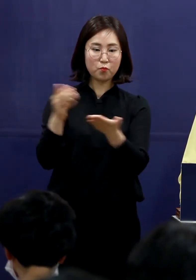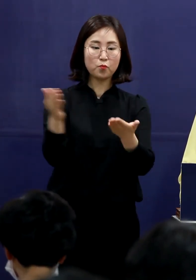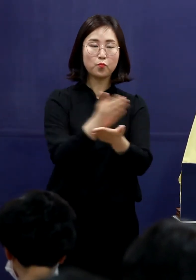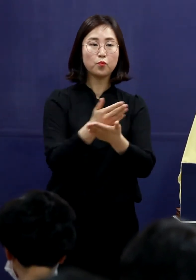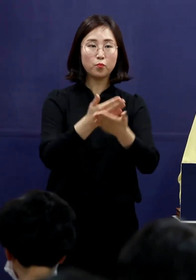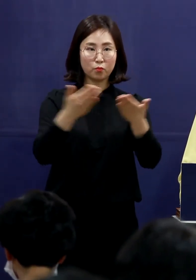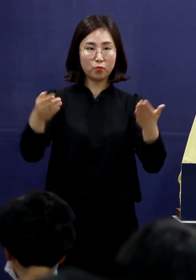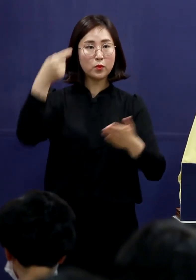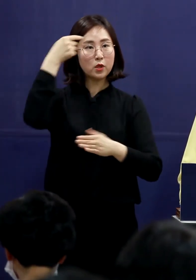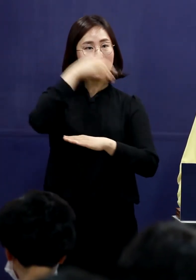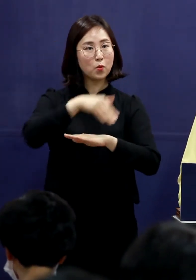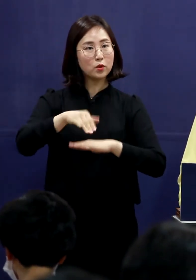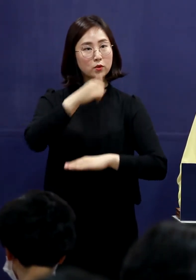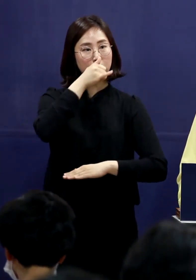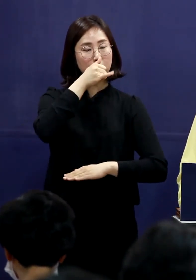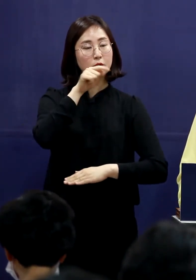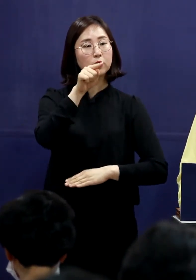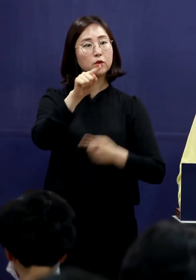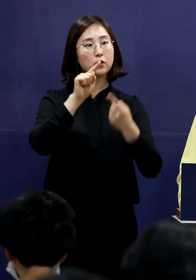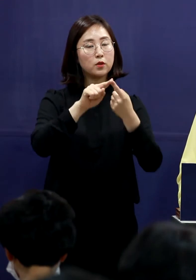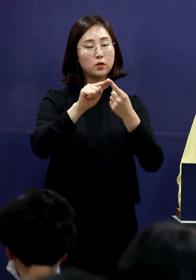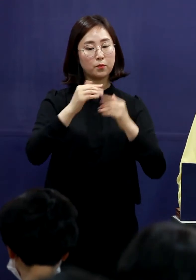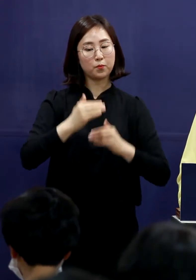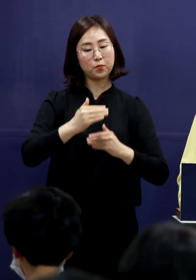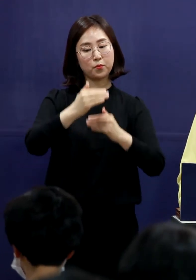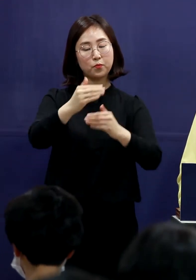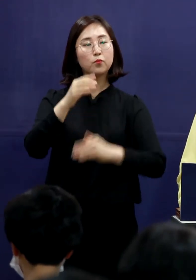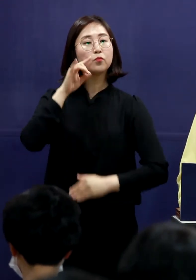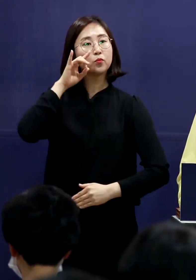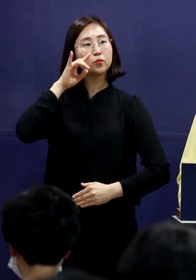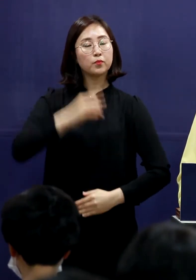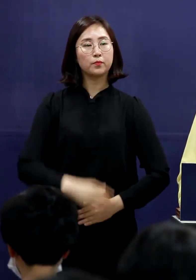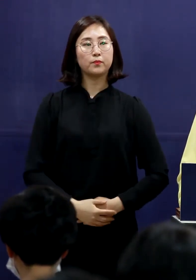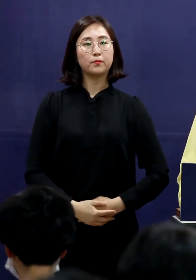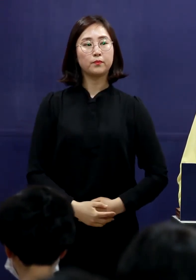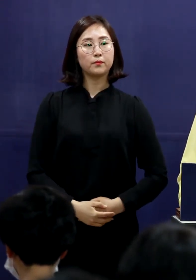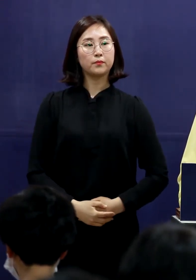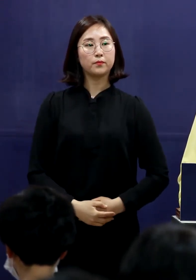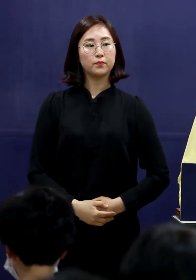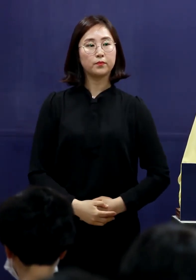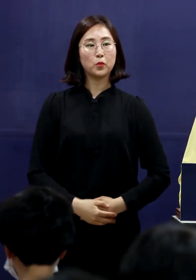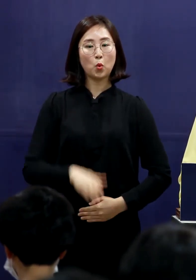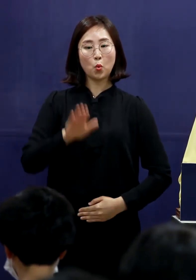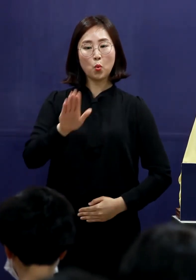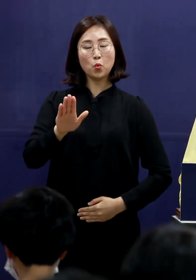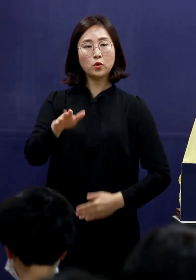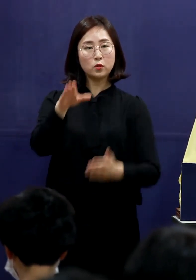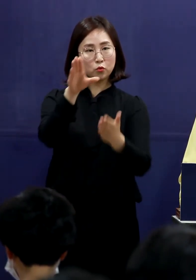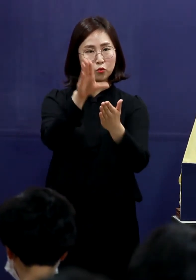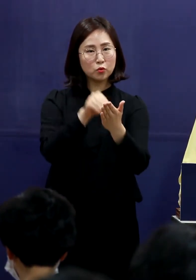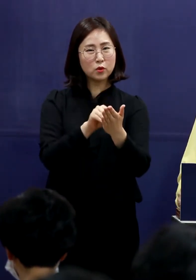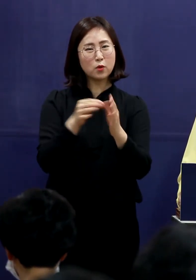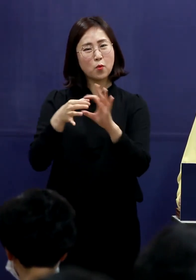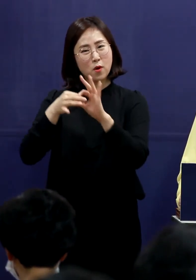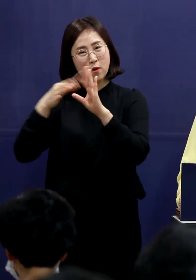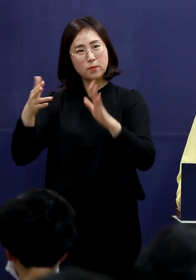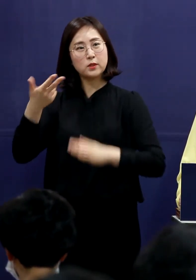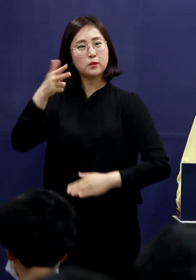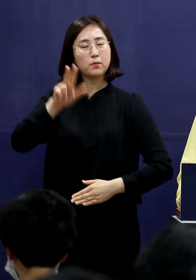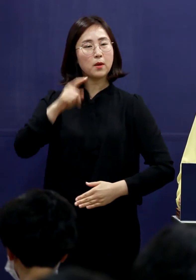있는데 이 부분에 대해서는 어떻게 진행을 하실 건지 궁금하고요. 오늘 주제와 관련 없는 거 하나 또 질문드리면